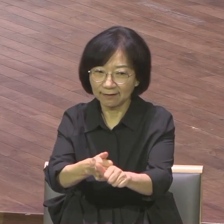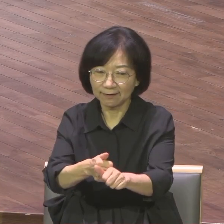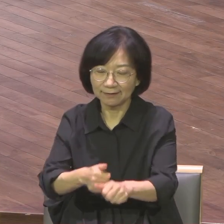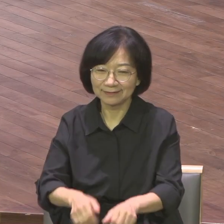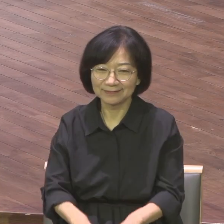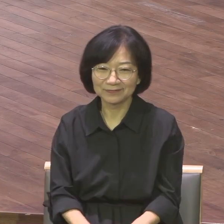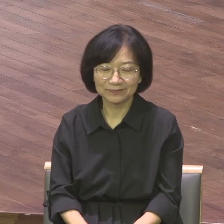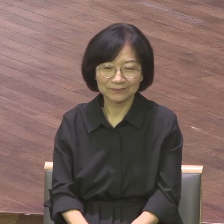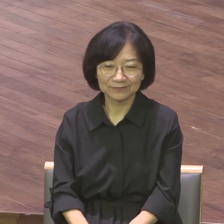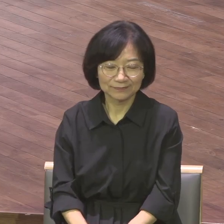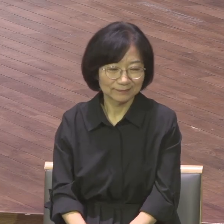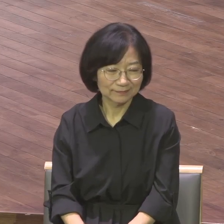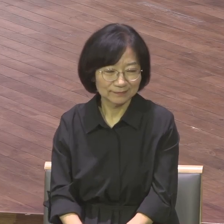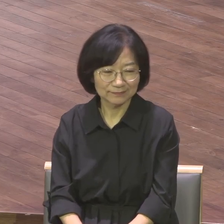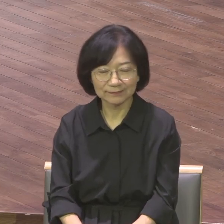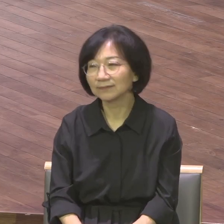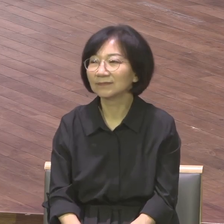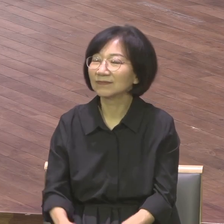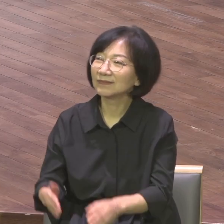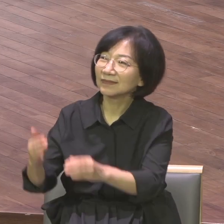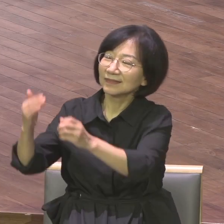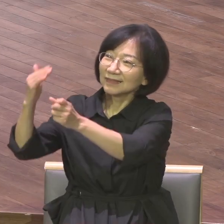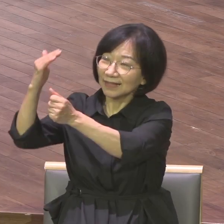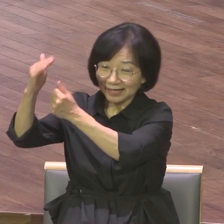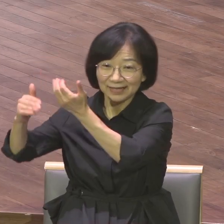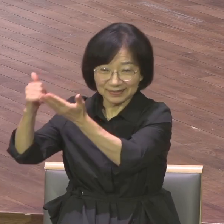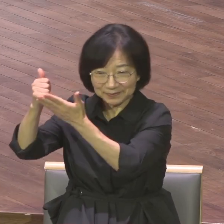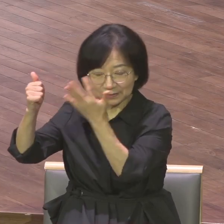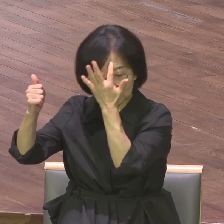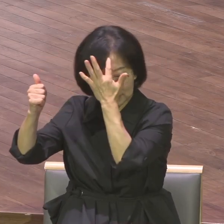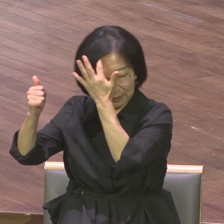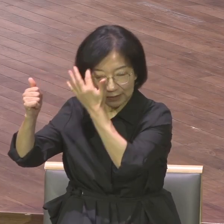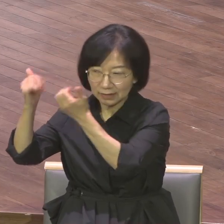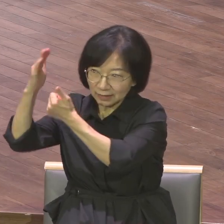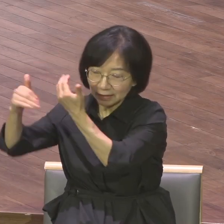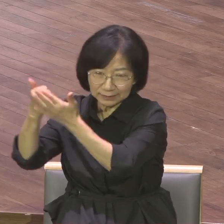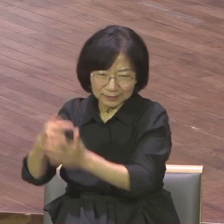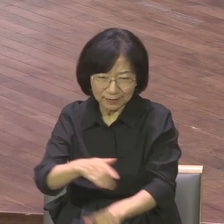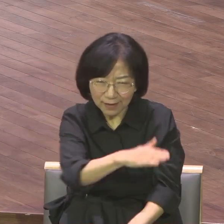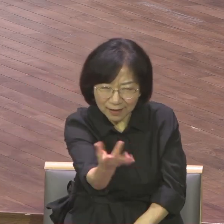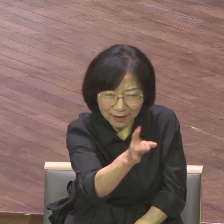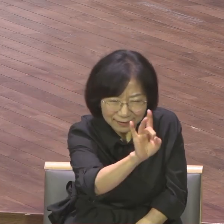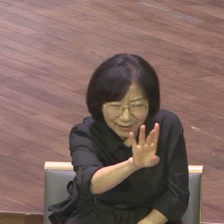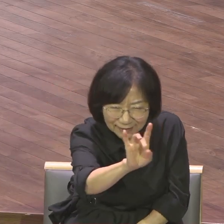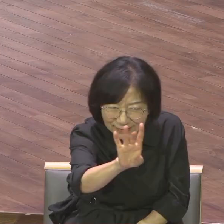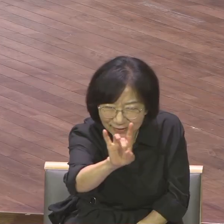하나님께서는요 여러분 한 사람 한 사람을 향한 놀라운 계획을 가지고 계세요.